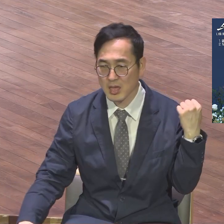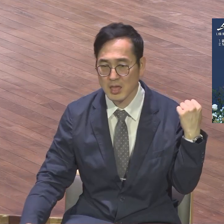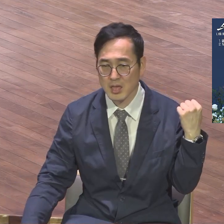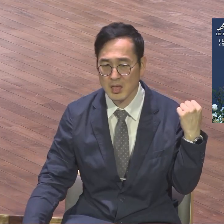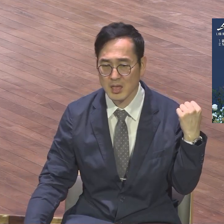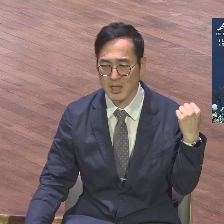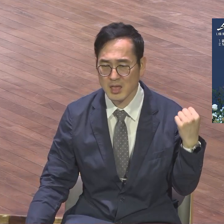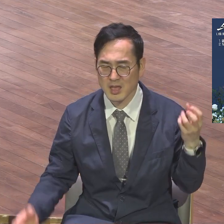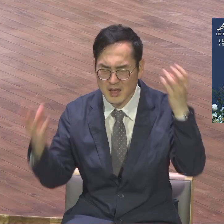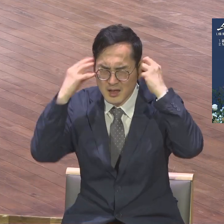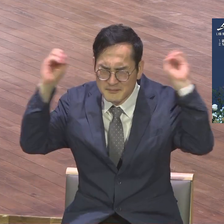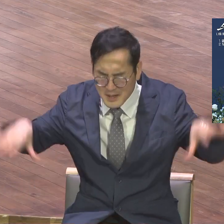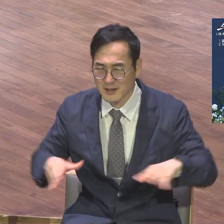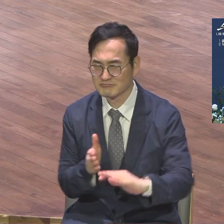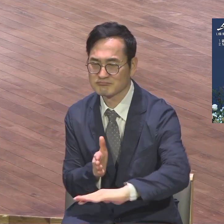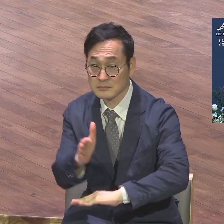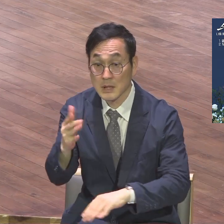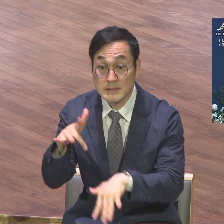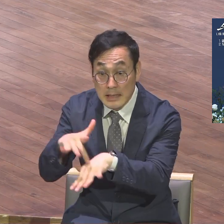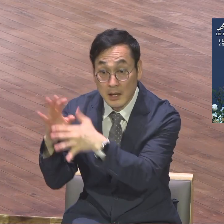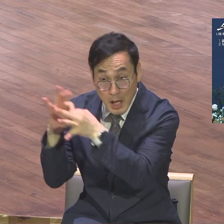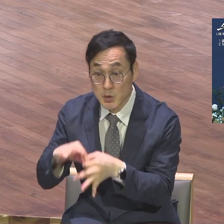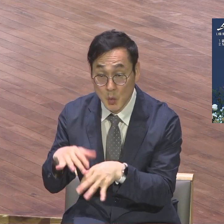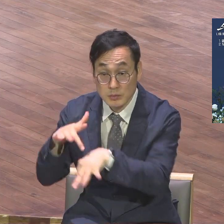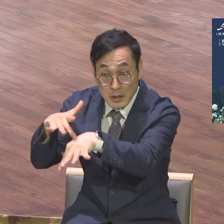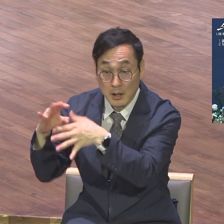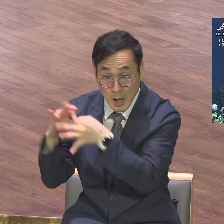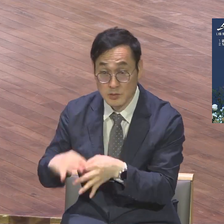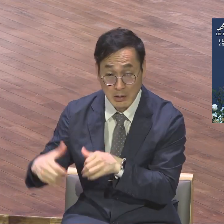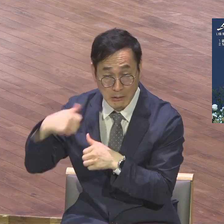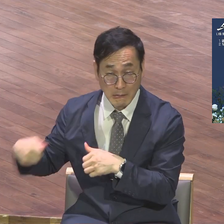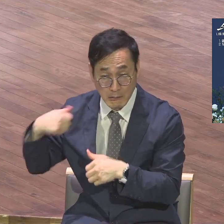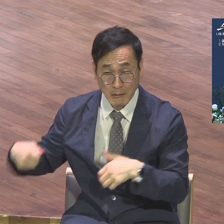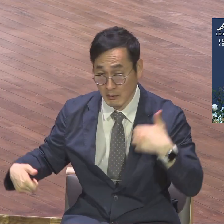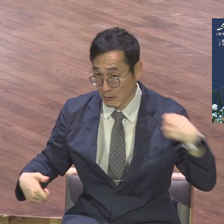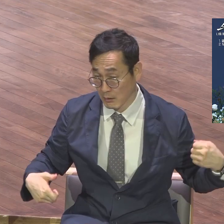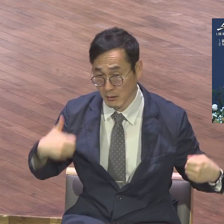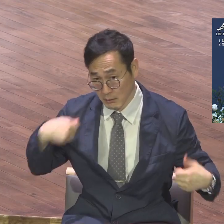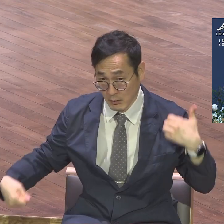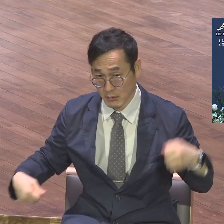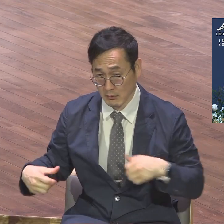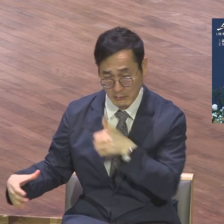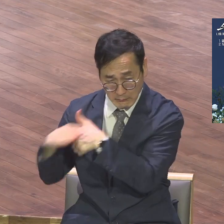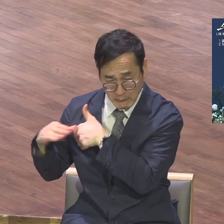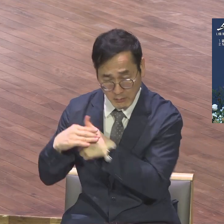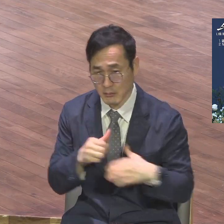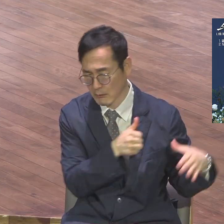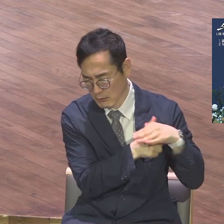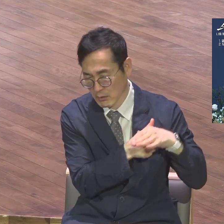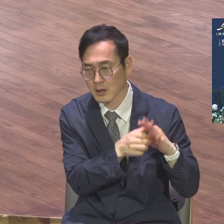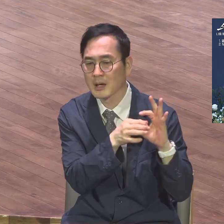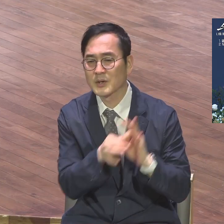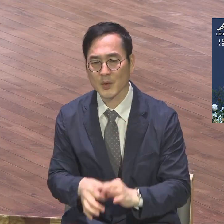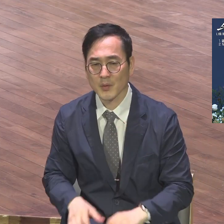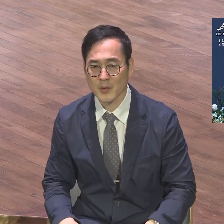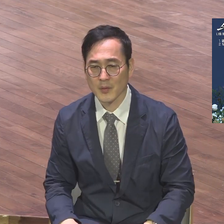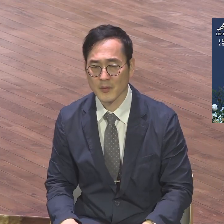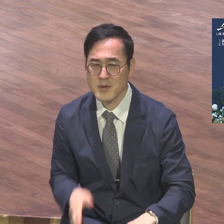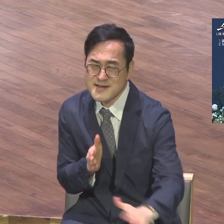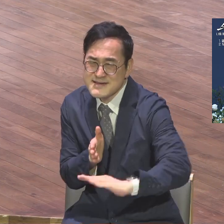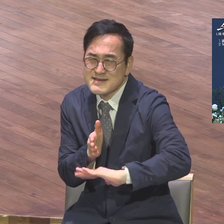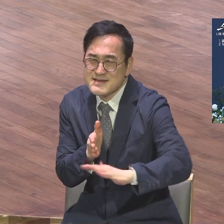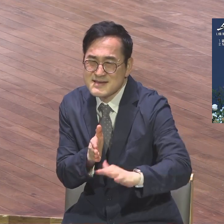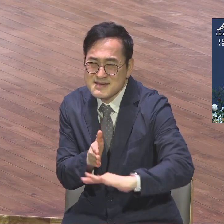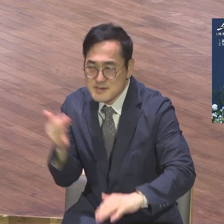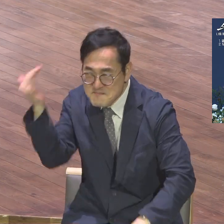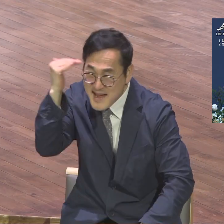계속해서 사단이 열을 잡아 끌어내릴 겁니다. 불신하고 팍팍 심어줘가지고 힘 팍팍 세도록 만들어가지고